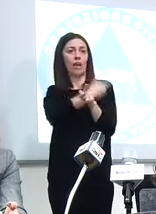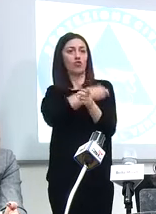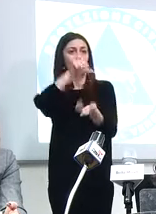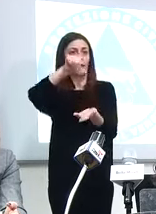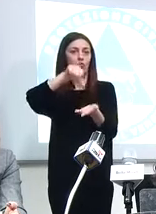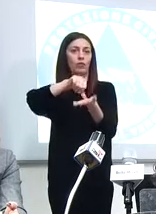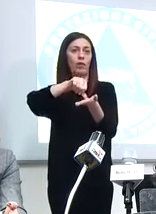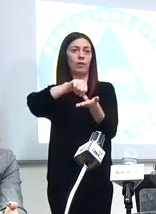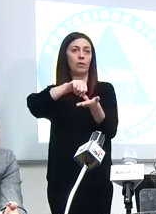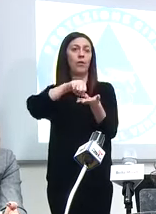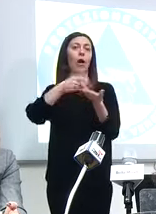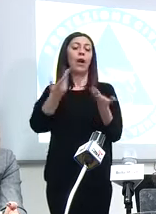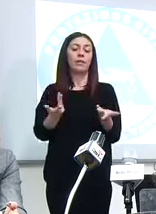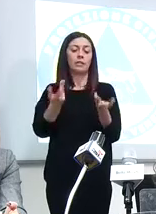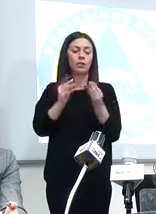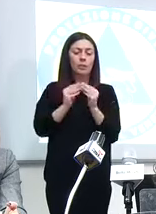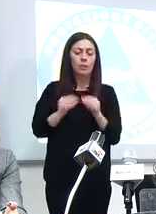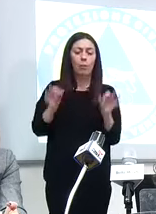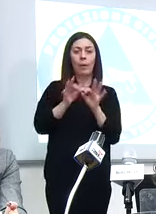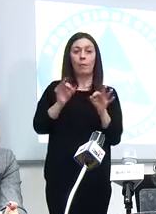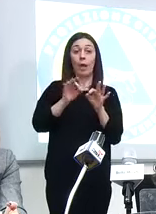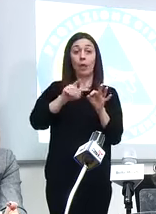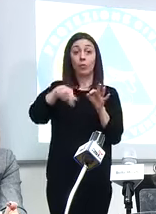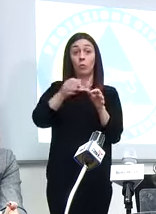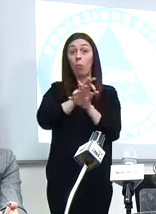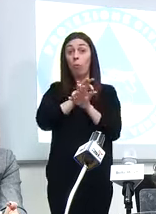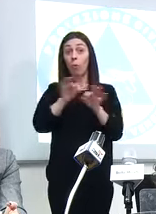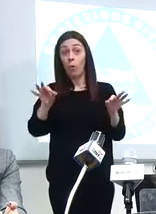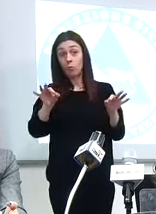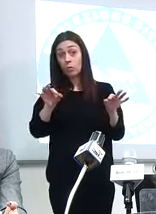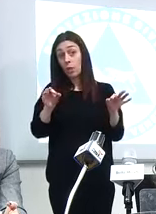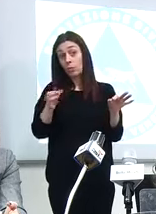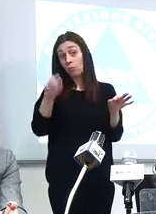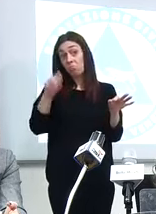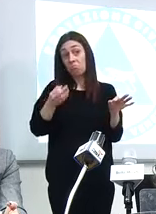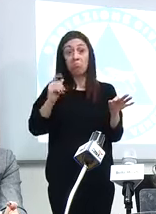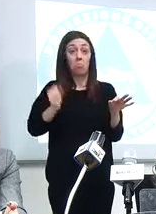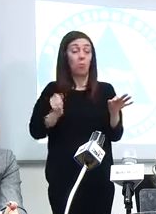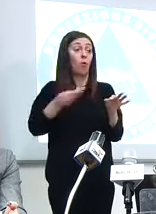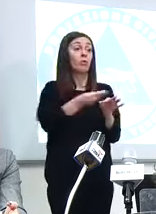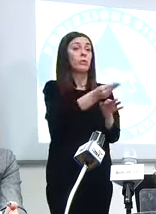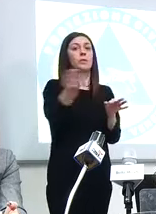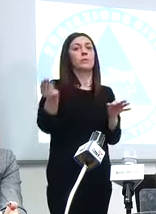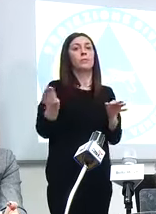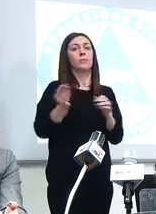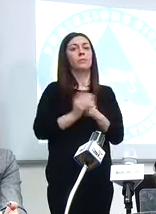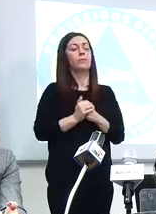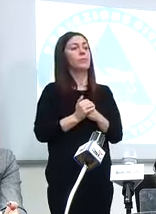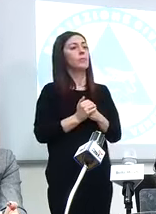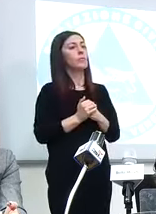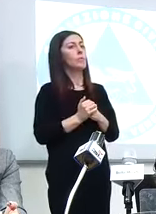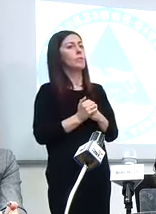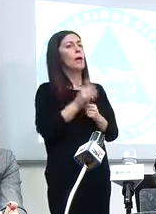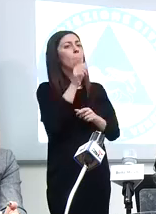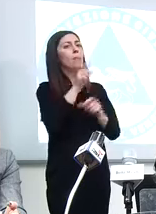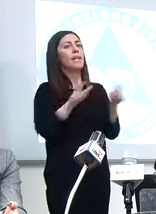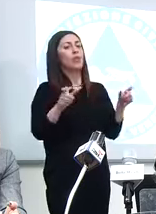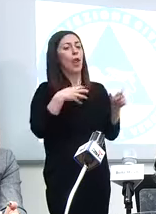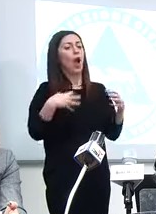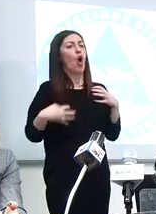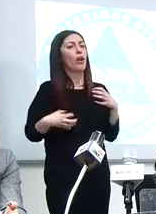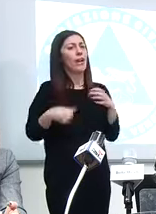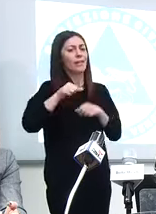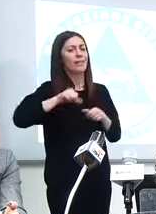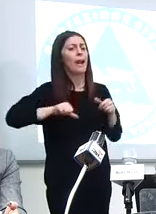stiamo costituendo, appena sarà disponibile naturalmente, insomma, potremmo farvela avere. E quanti sono i trapiantati, mi scusi? No, non